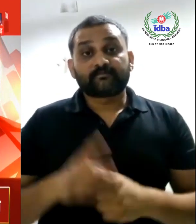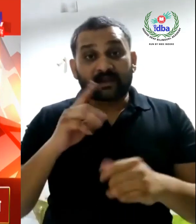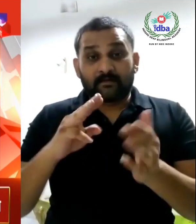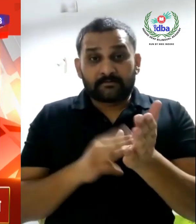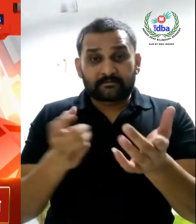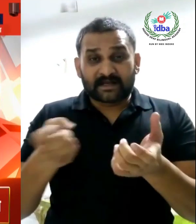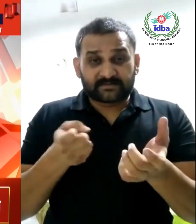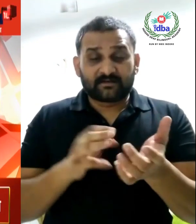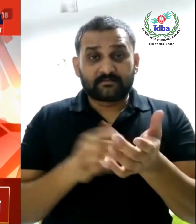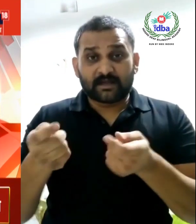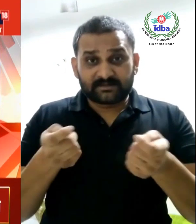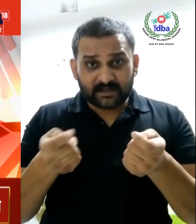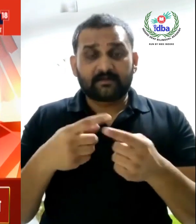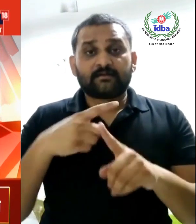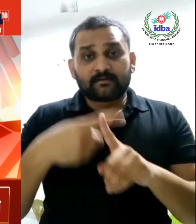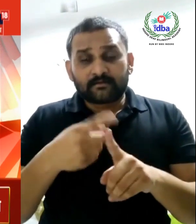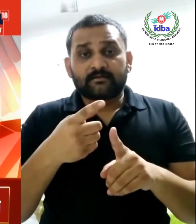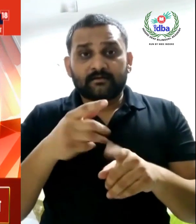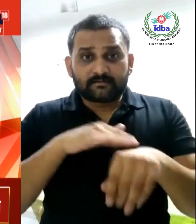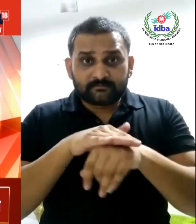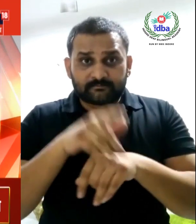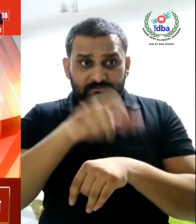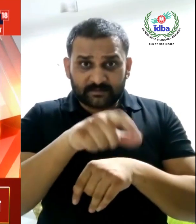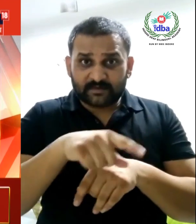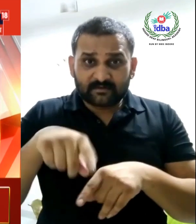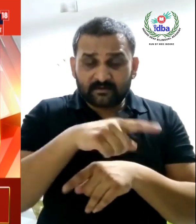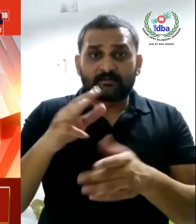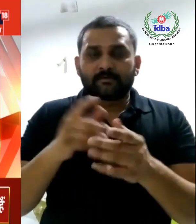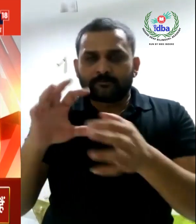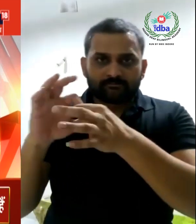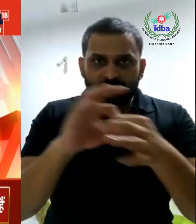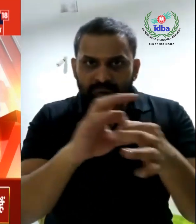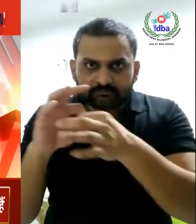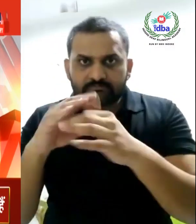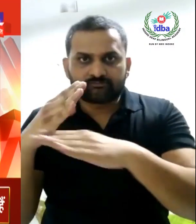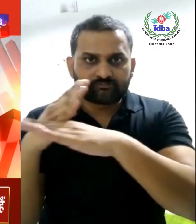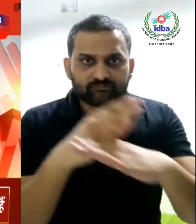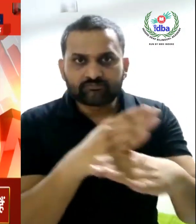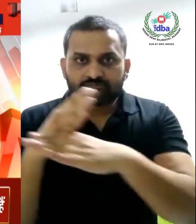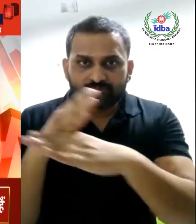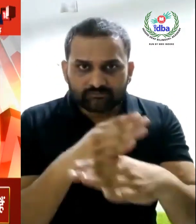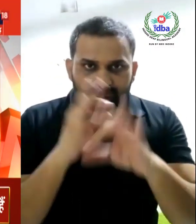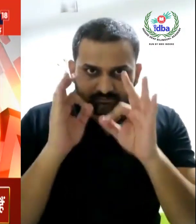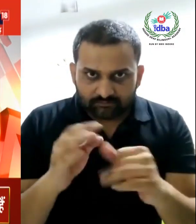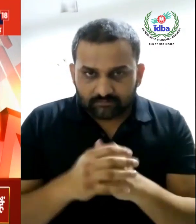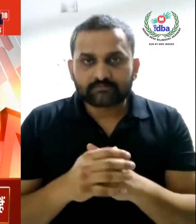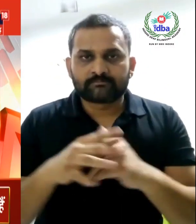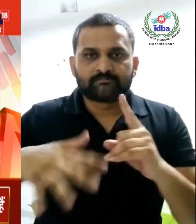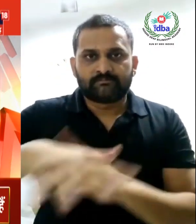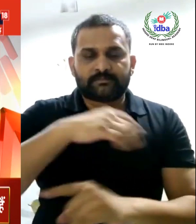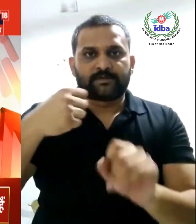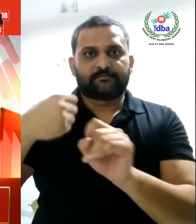प्रबंधन और श्रमिकों के मध्य परस्पर सहयोग का वातावरण निर्मित